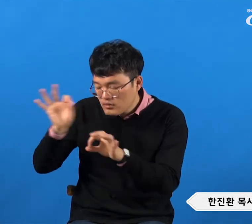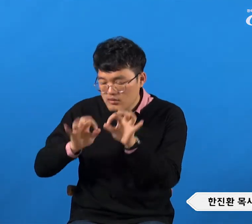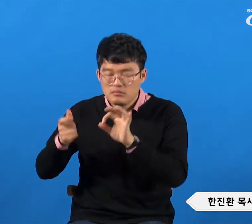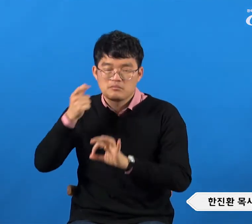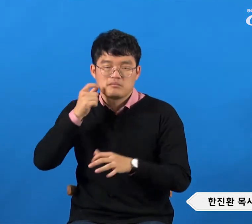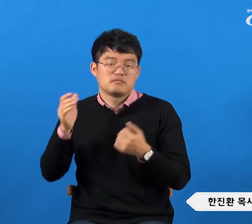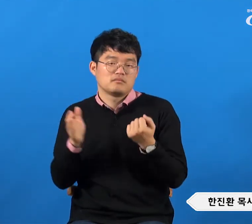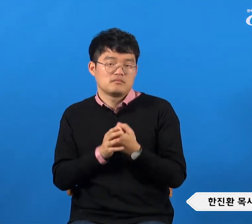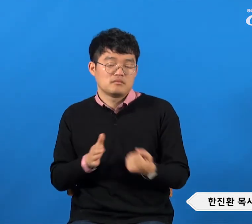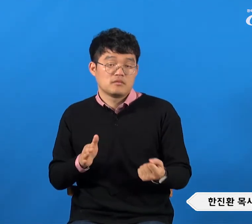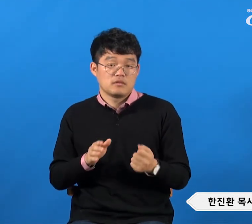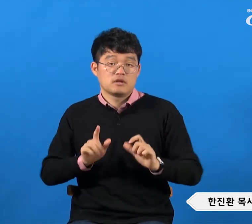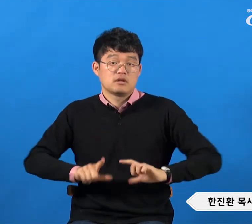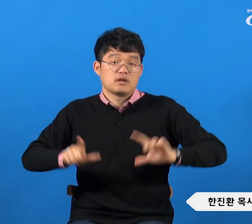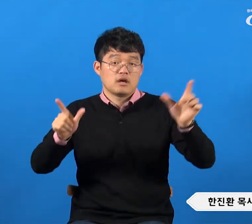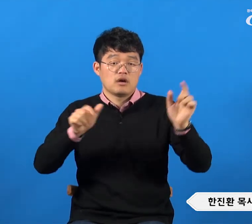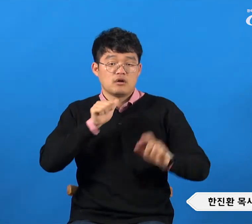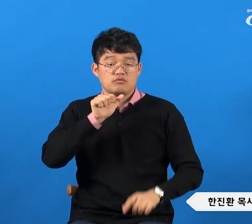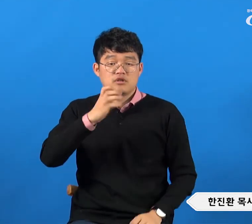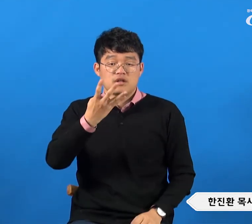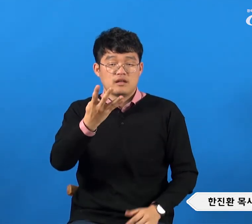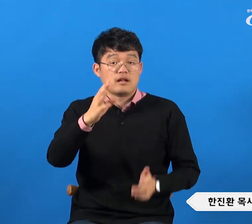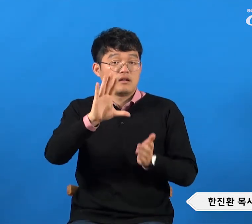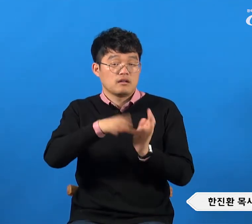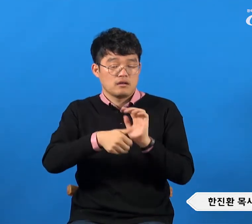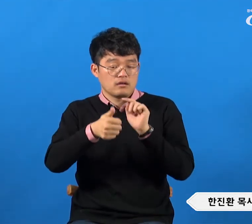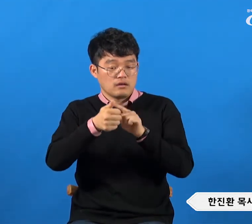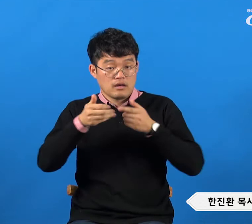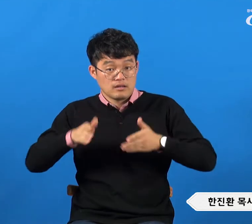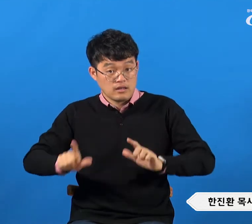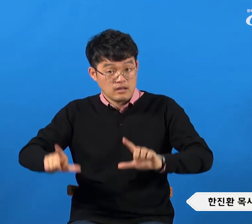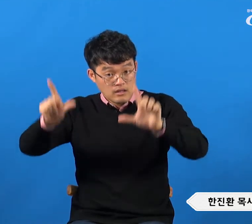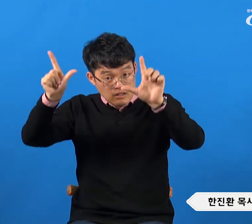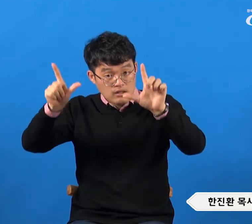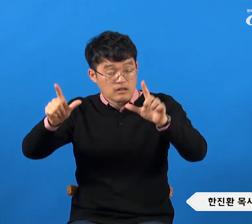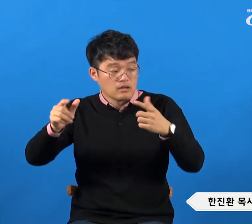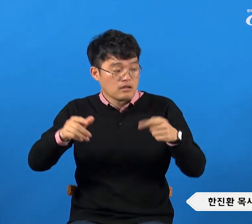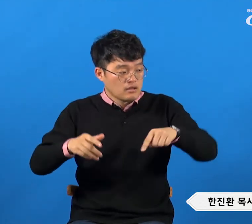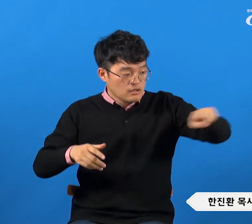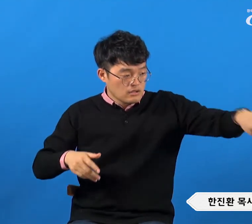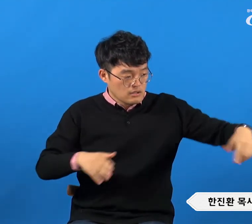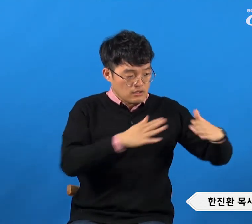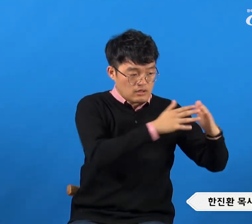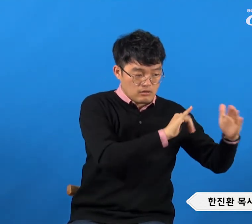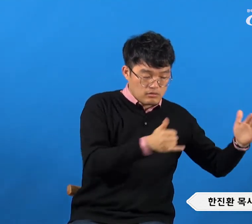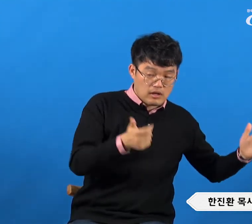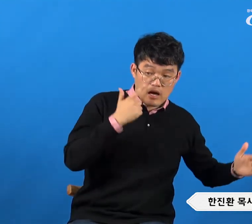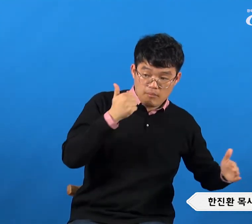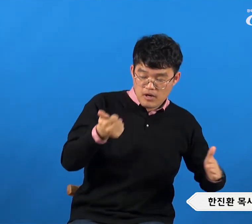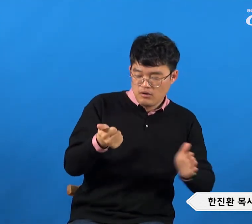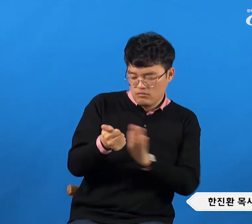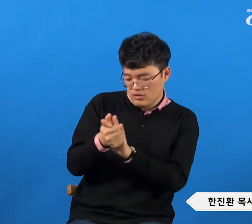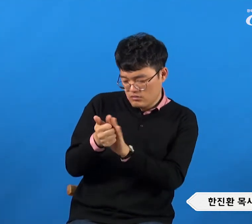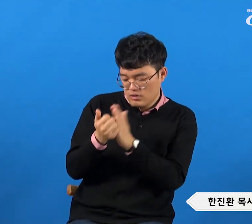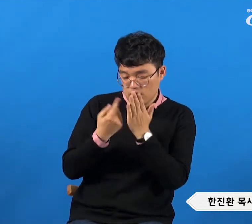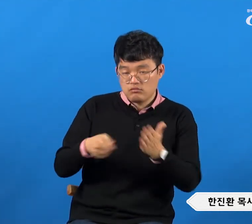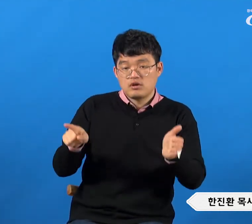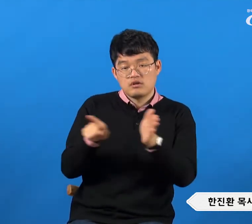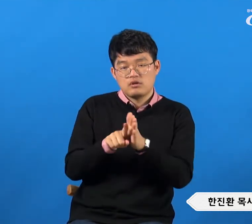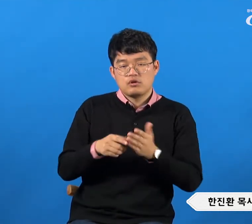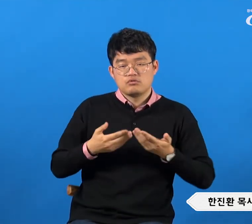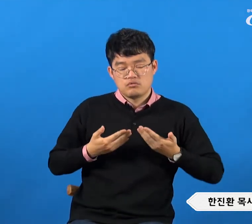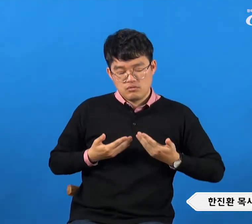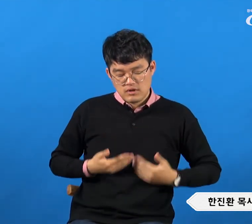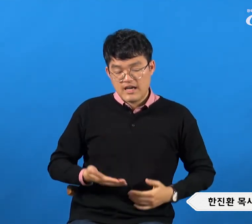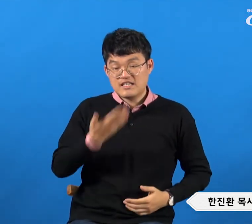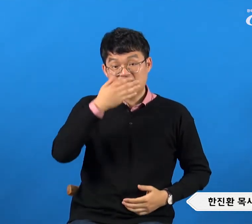그의 54살 생일을 맞아서 가족들이 아빠를 위로하기 위해서 한 조용한 식당을